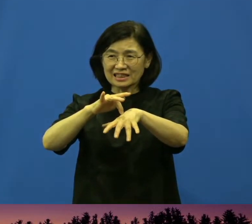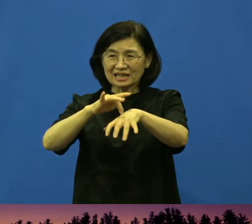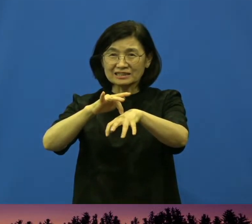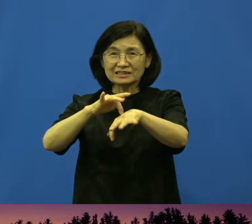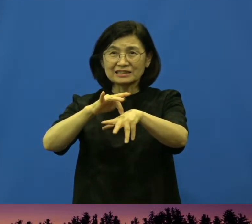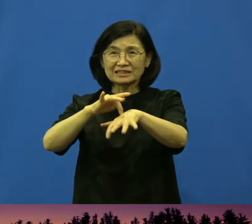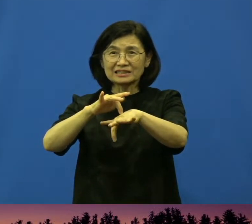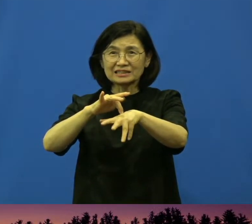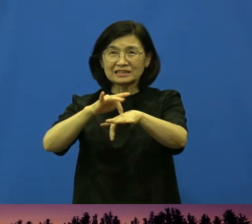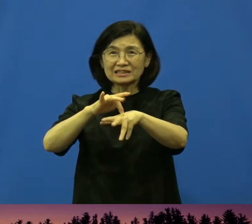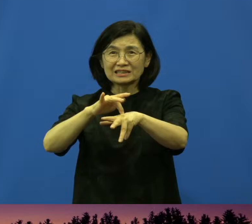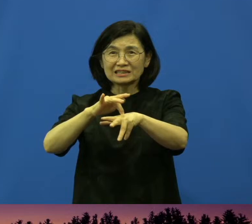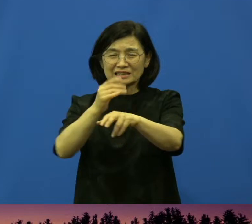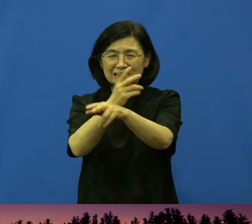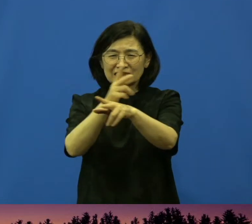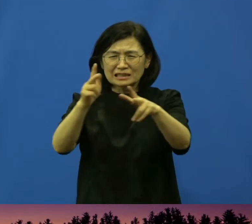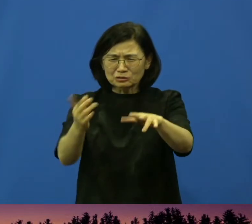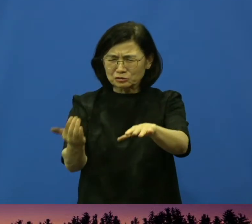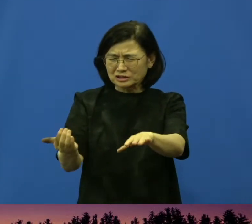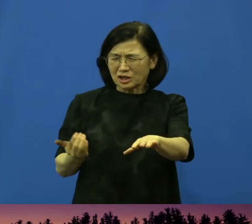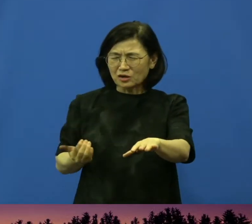한 일주일 전에도 내가 먹었네요.